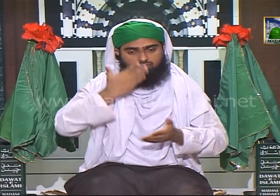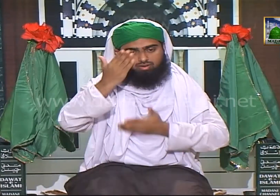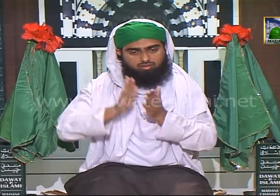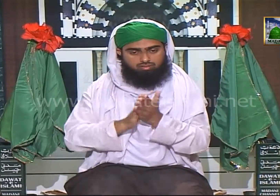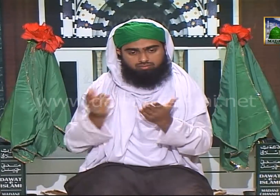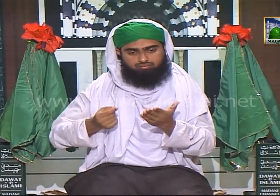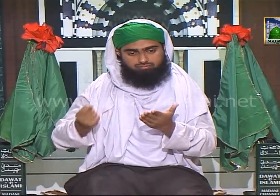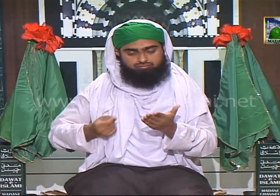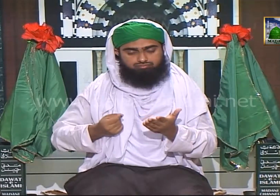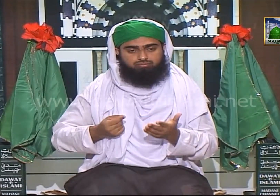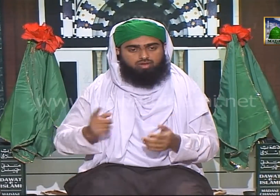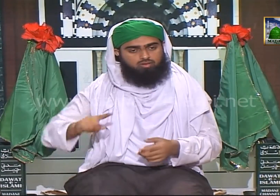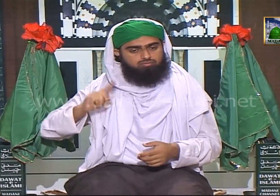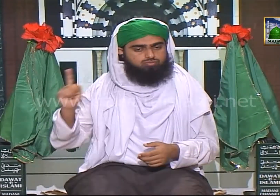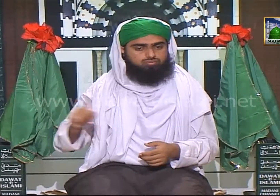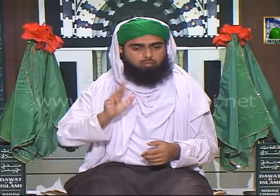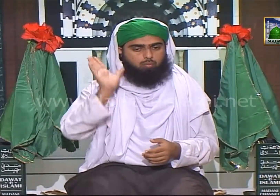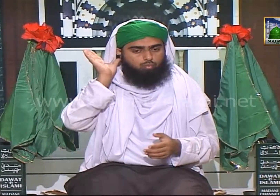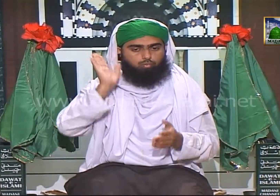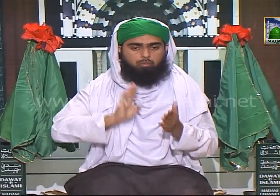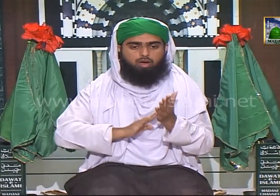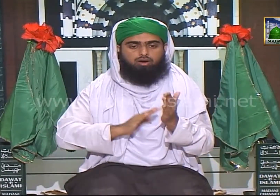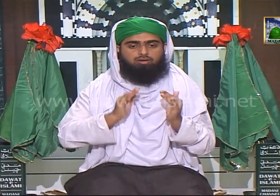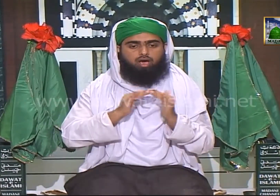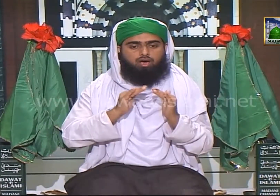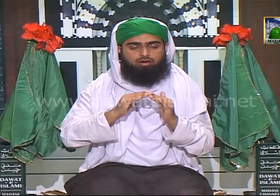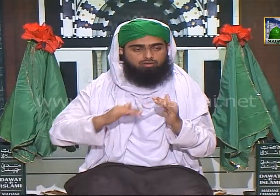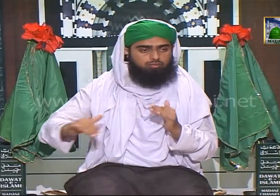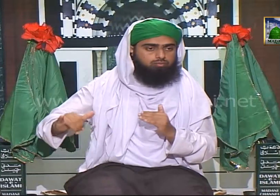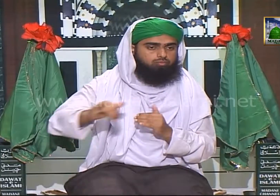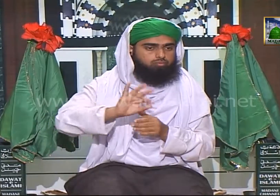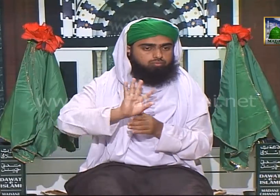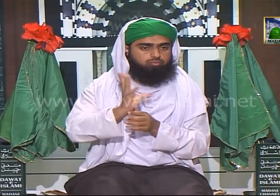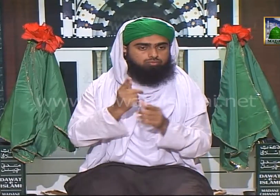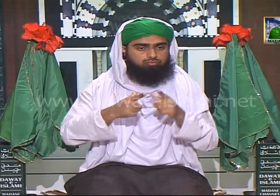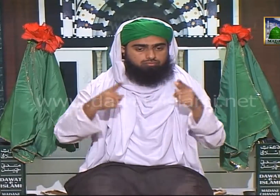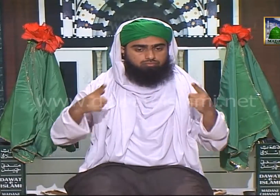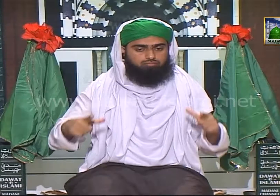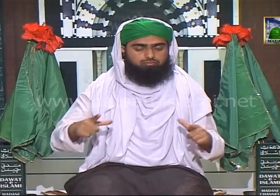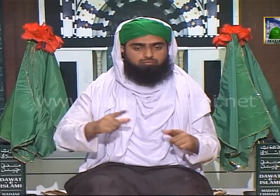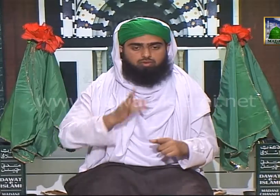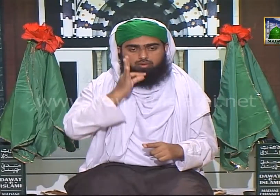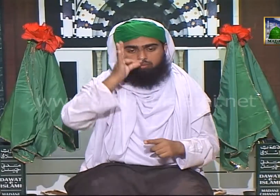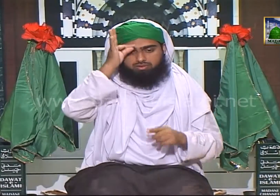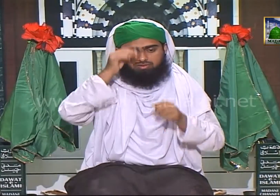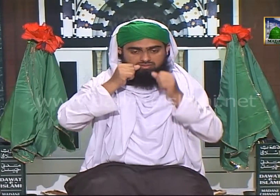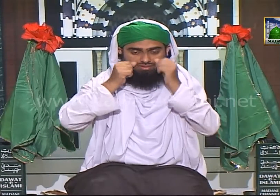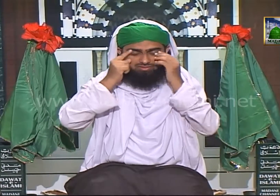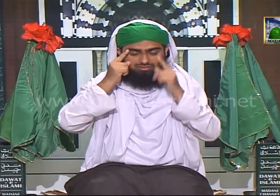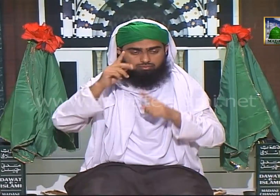کے گھر میں سرکار مدینہ صلی اللہ تعالی علیہ وآلہ وسلم کی روح مبارک تشریف رکھی ہے۔ تو سرکار کو